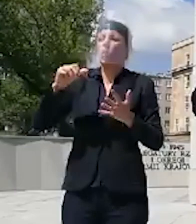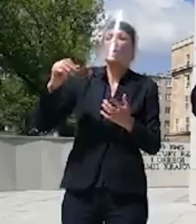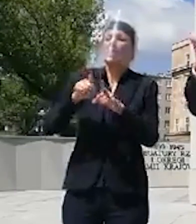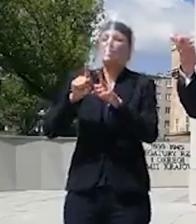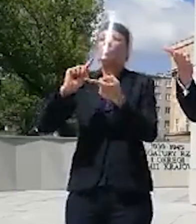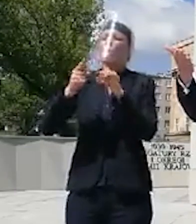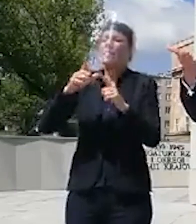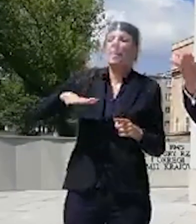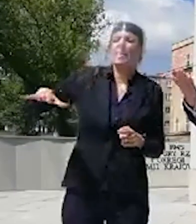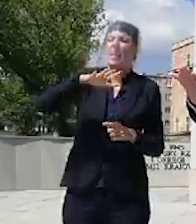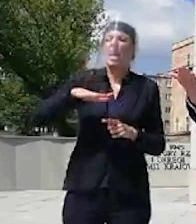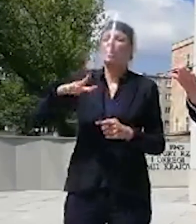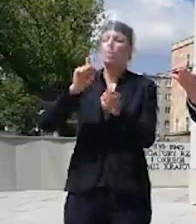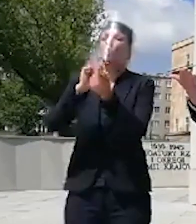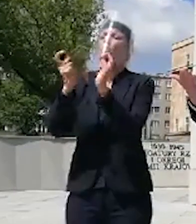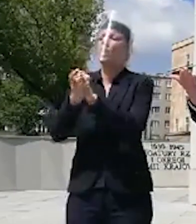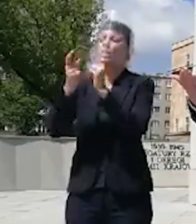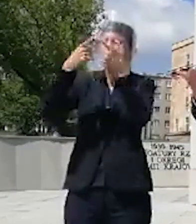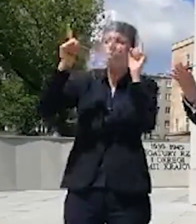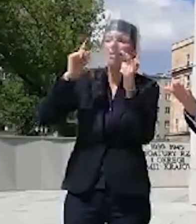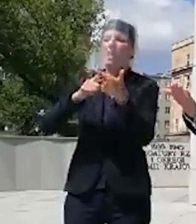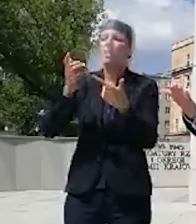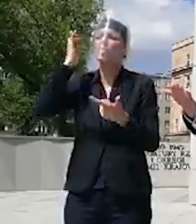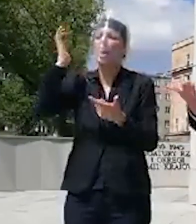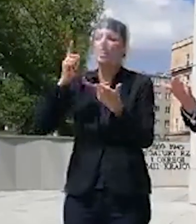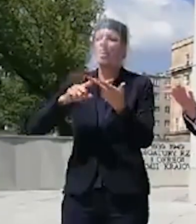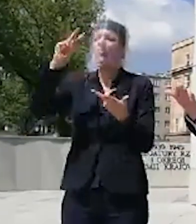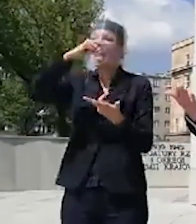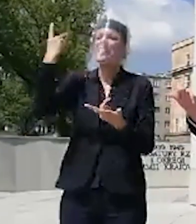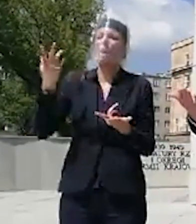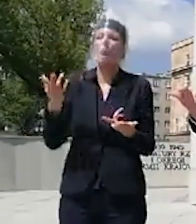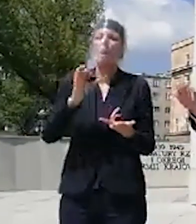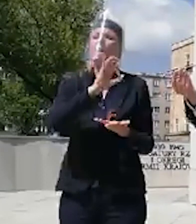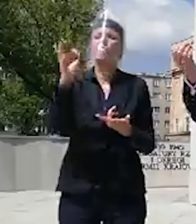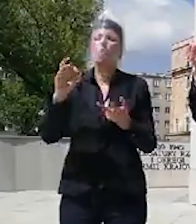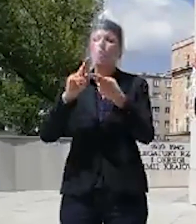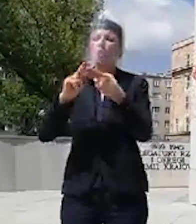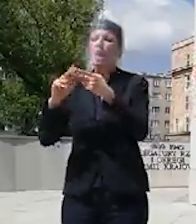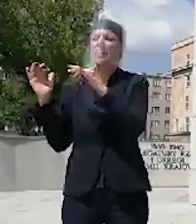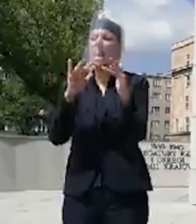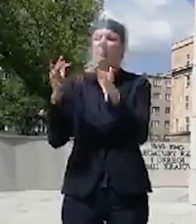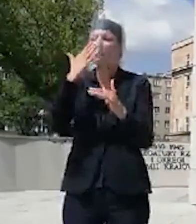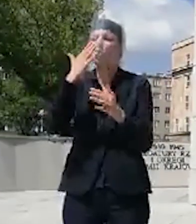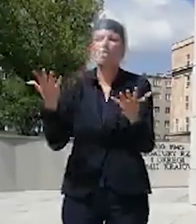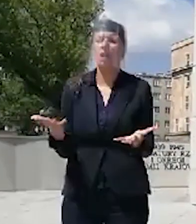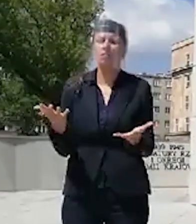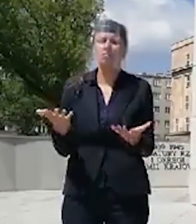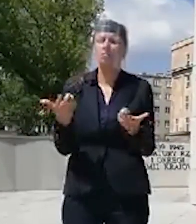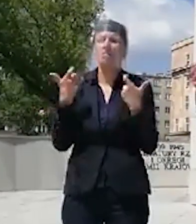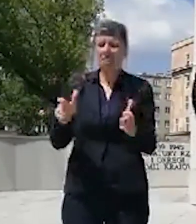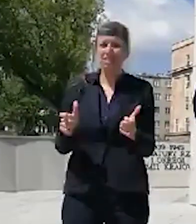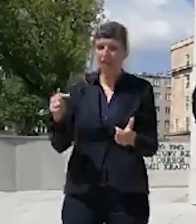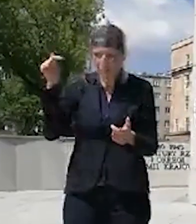są Czechy, jest Litwa. Jakie mamy z nimi relacje, prawda? Żadnych. A to trzeba zacząć robić. Natomiast jeżeli mnie pani pyta, które ustawy będę podpisywał,